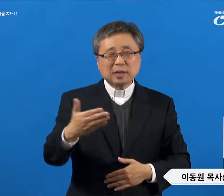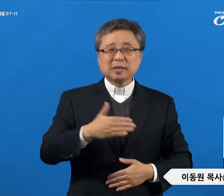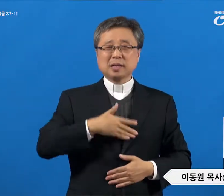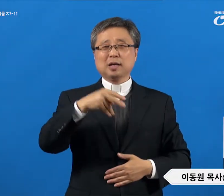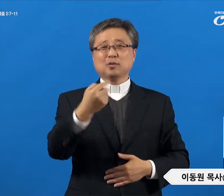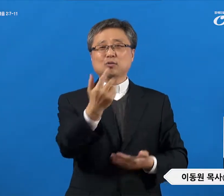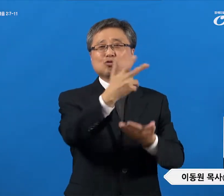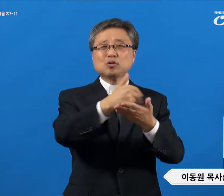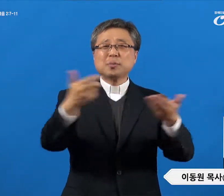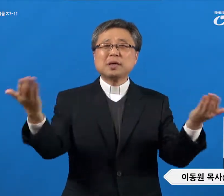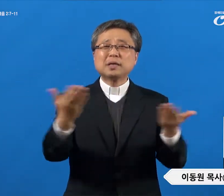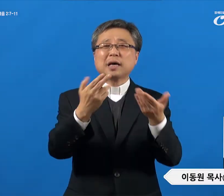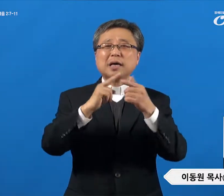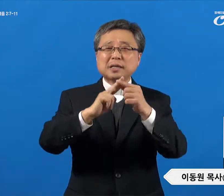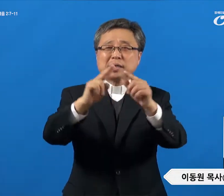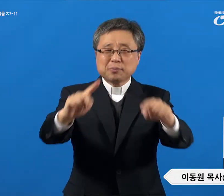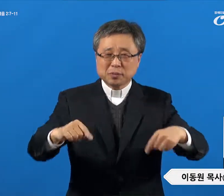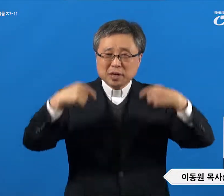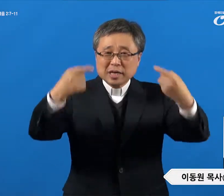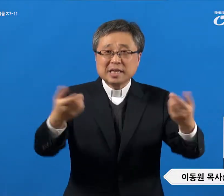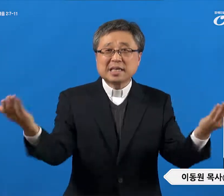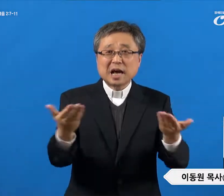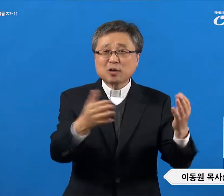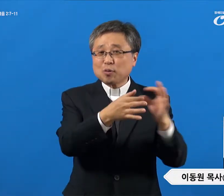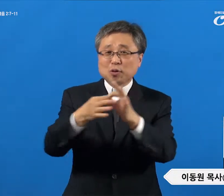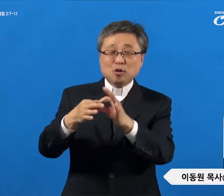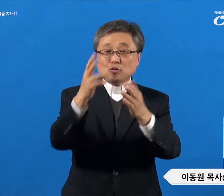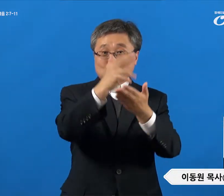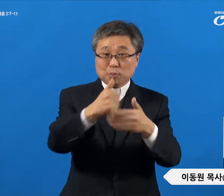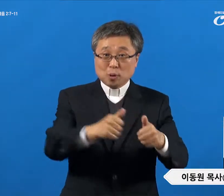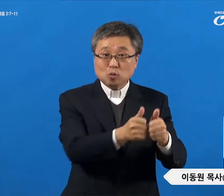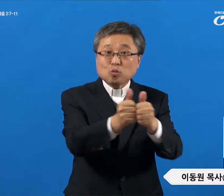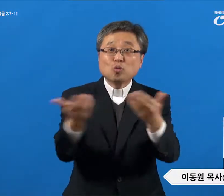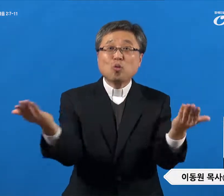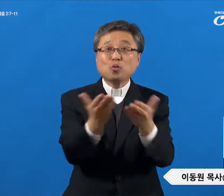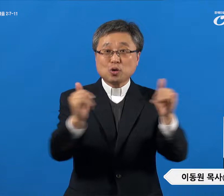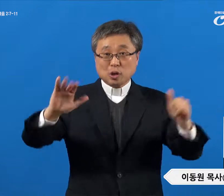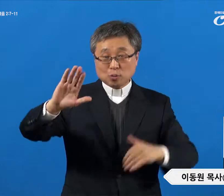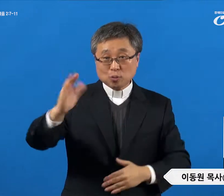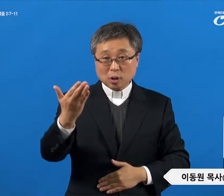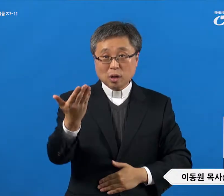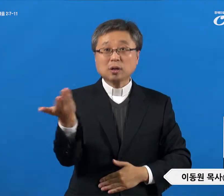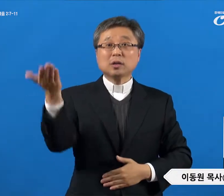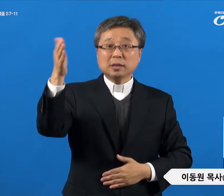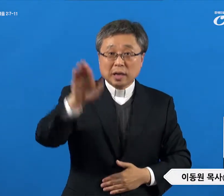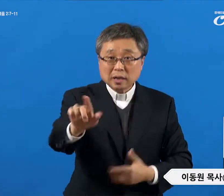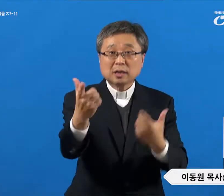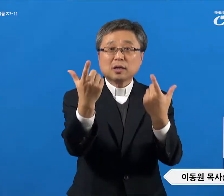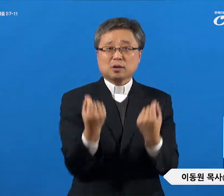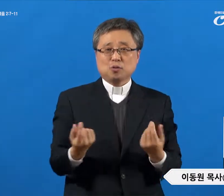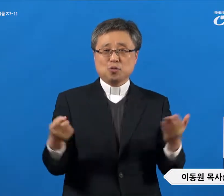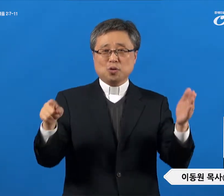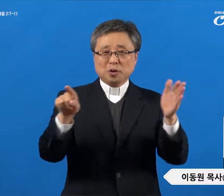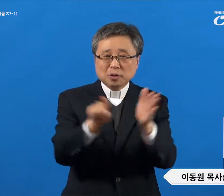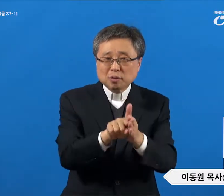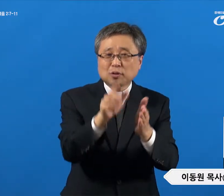참여했어. 그들은 이 사건을 통해서 주님의 동력자가 된 것입니다. 그러나 그러기 위해서 그들은 주님의 말씀에